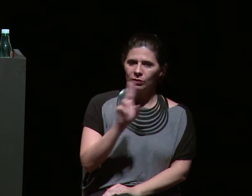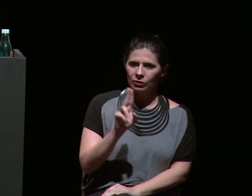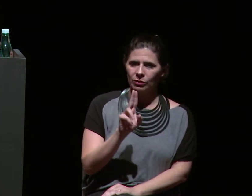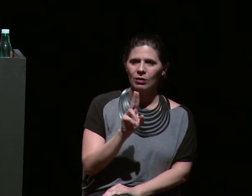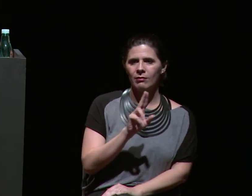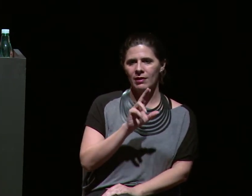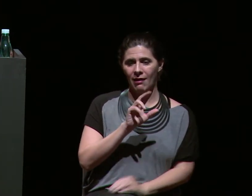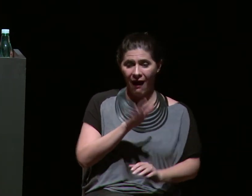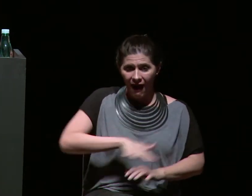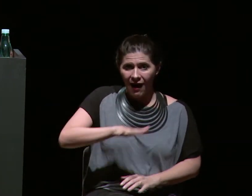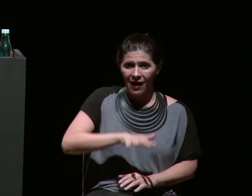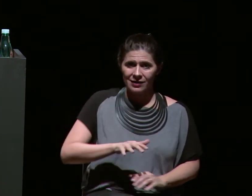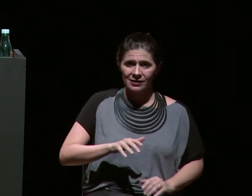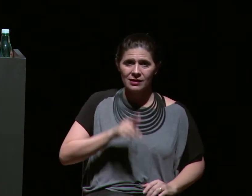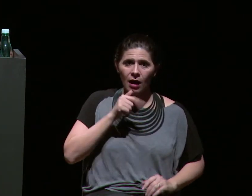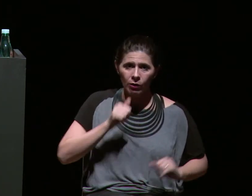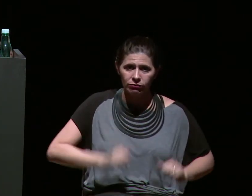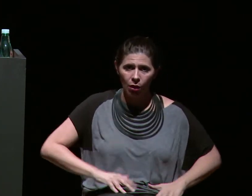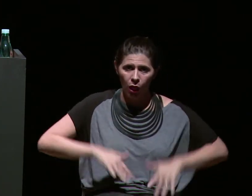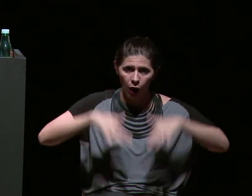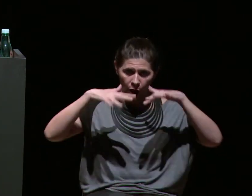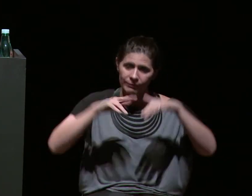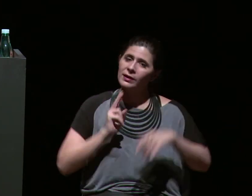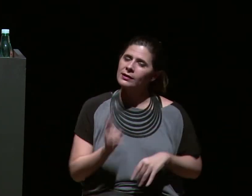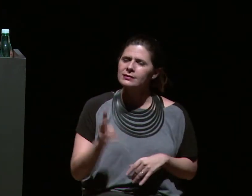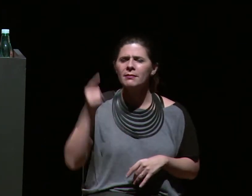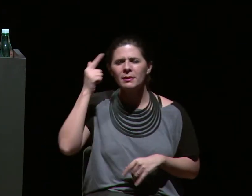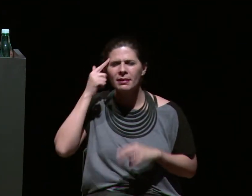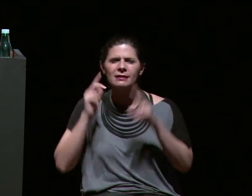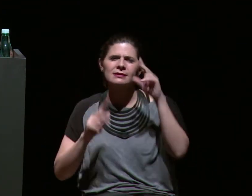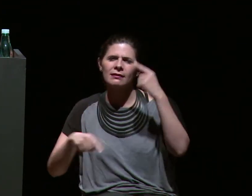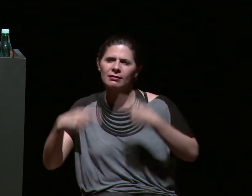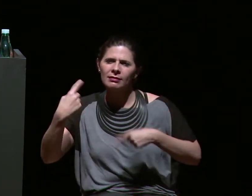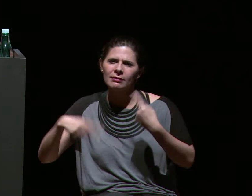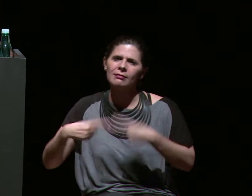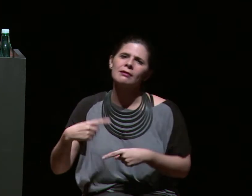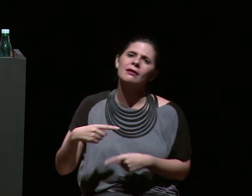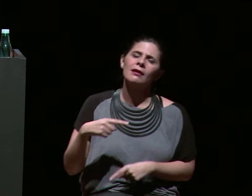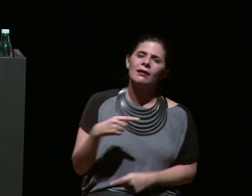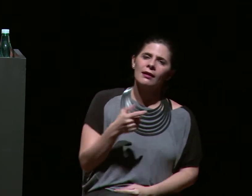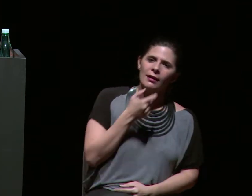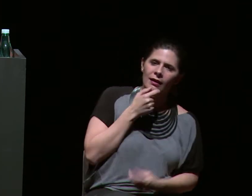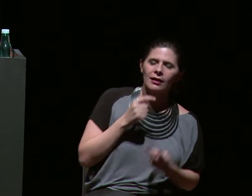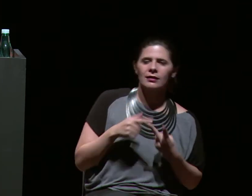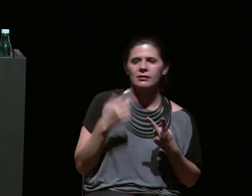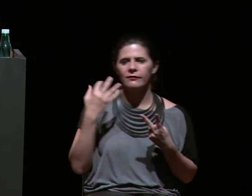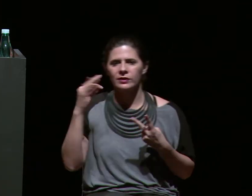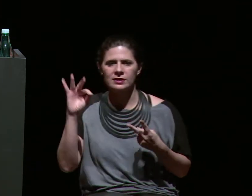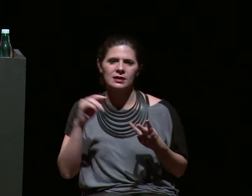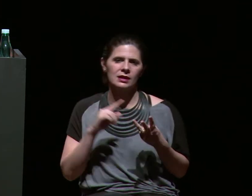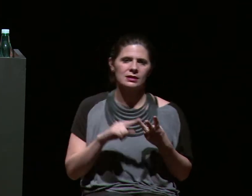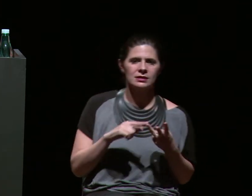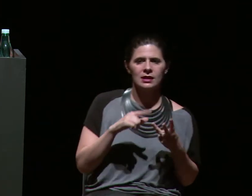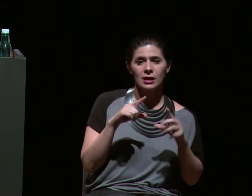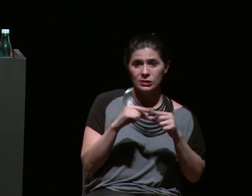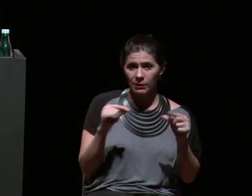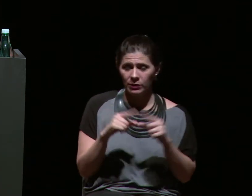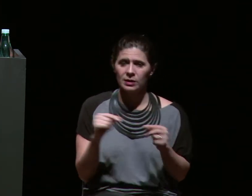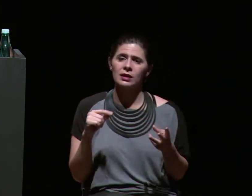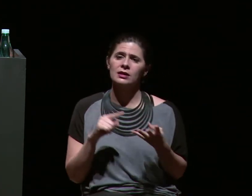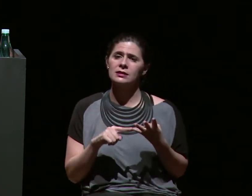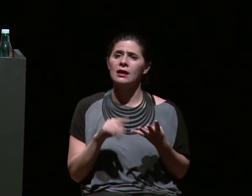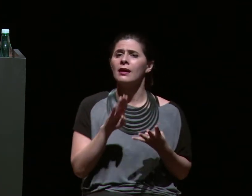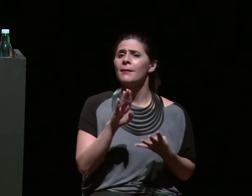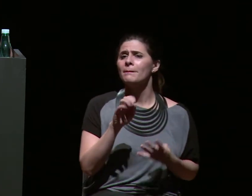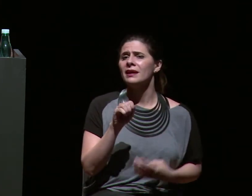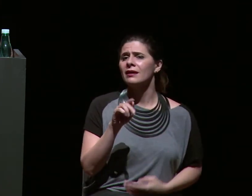músicas, documentários e filmes em línguas como o inglês, o francês, o alemão, o japonês, o grego, o bengali, o hindi e em